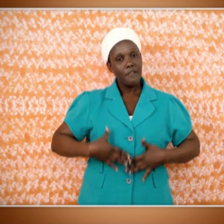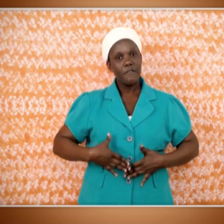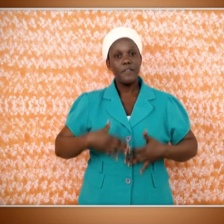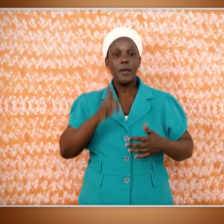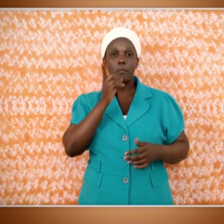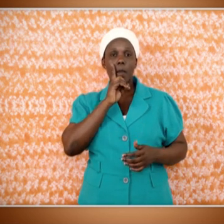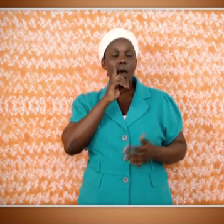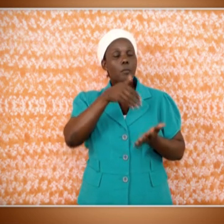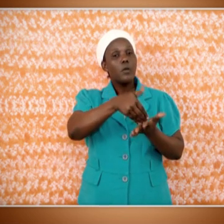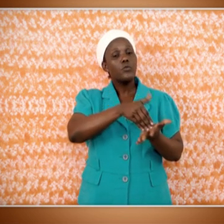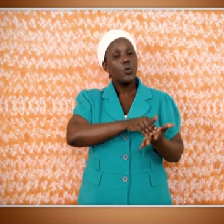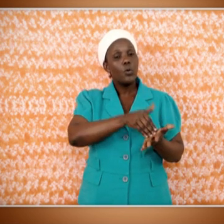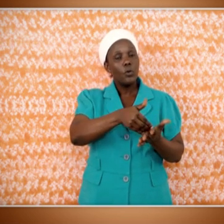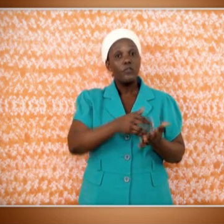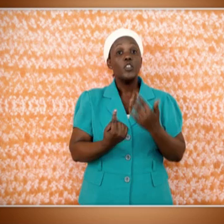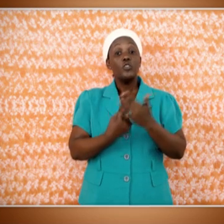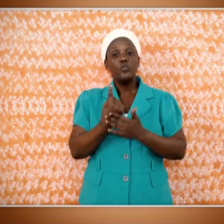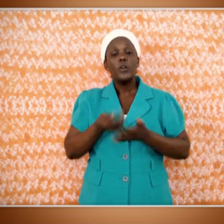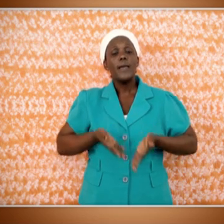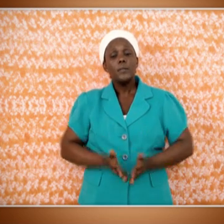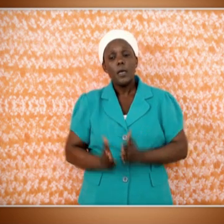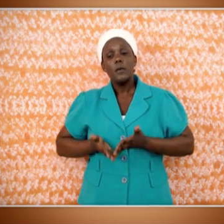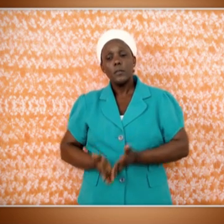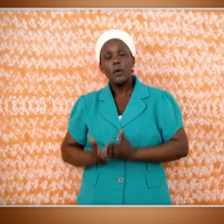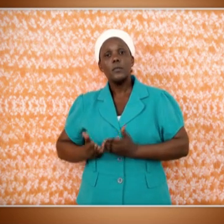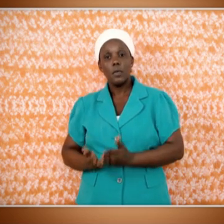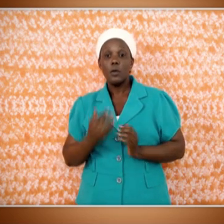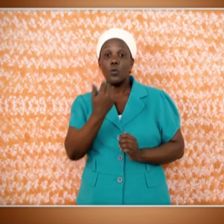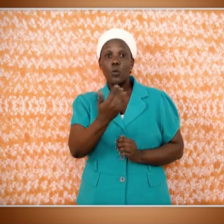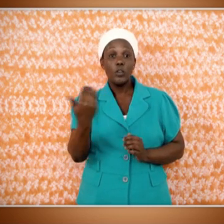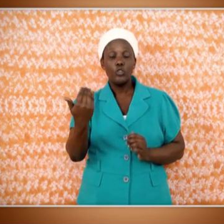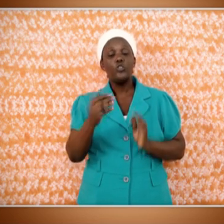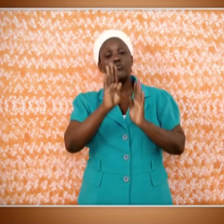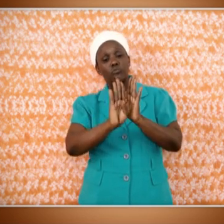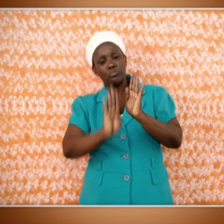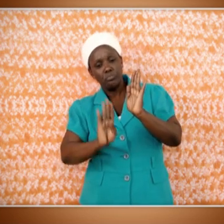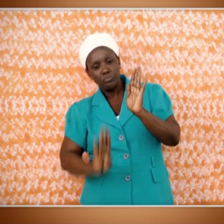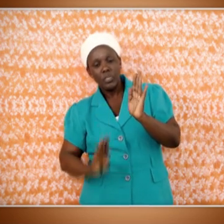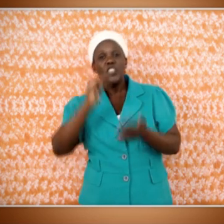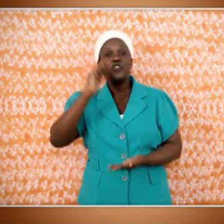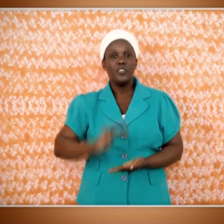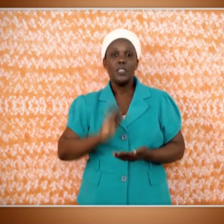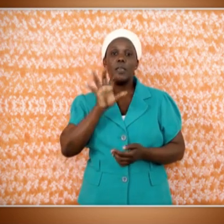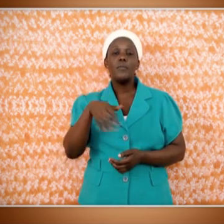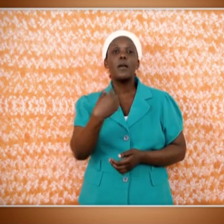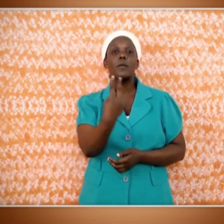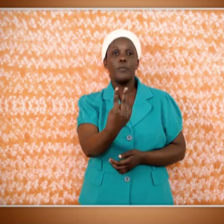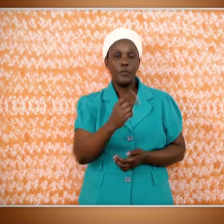Afya ya mama hudhoofika kadri anapojifungua, hasa watoto wanapopishana chini ya